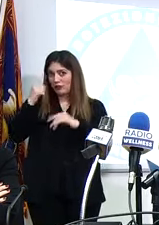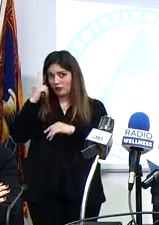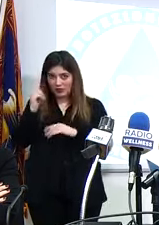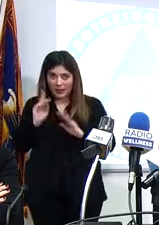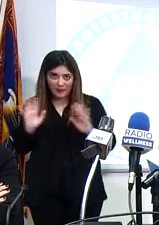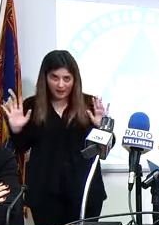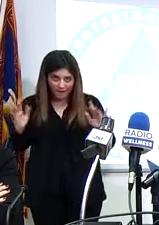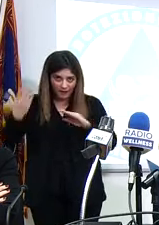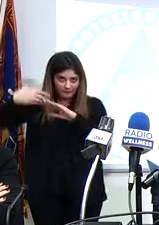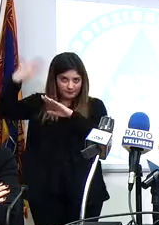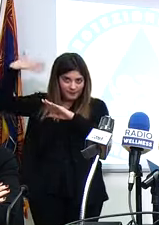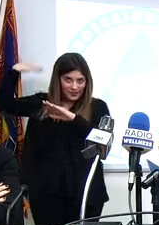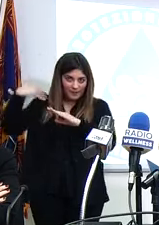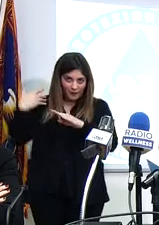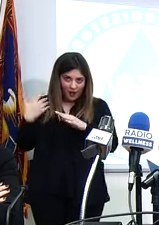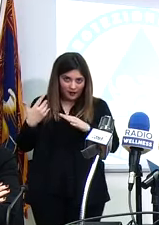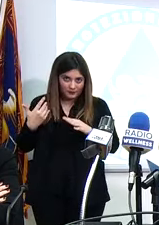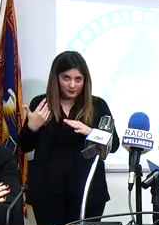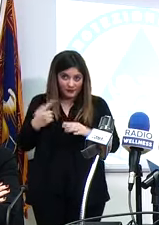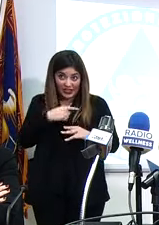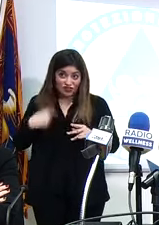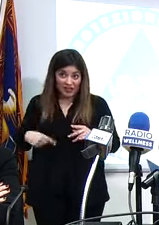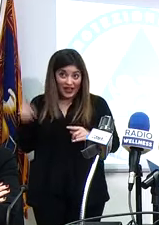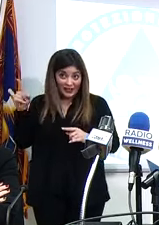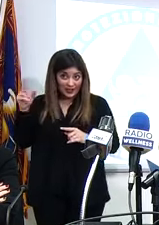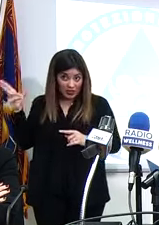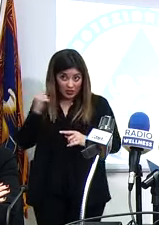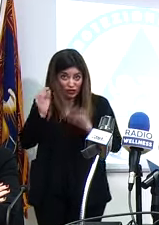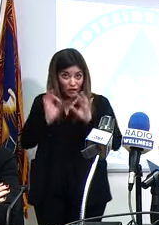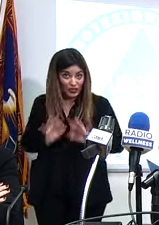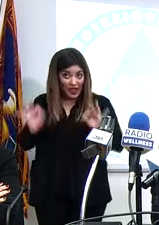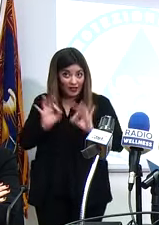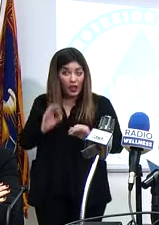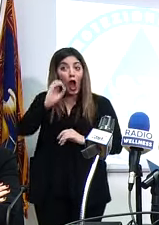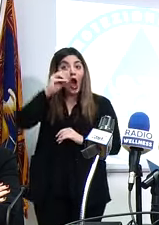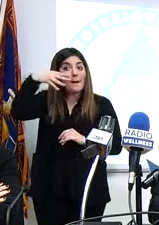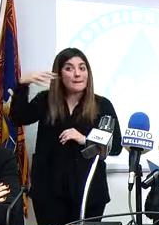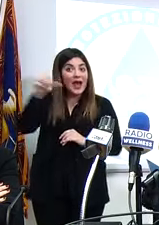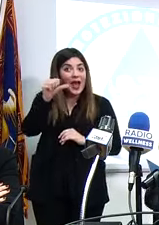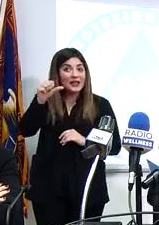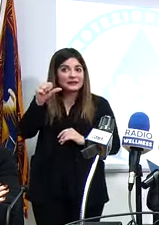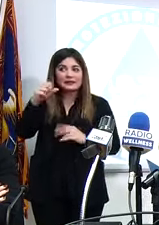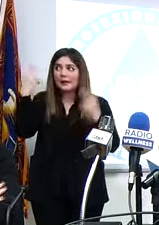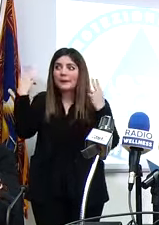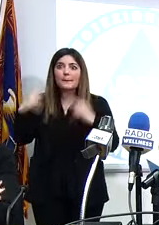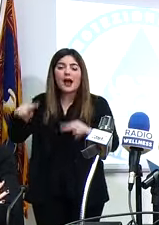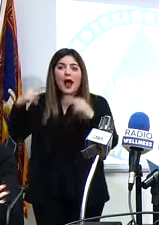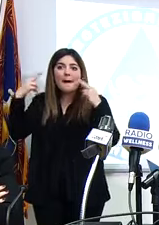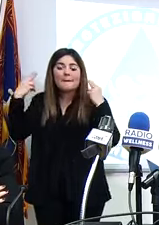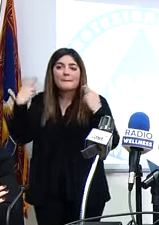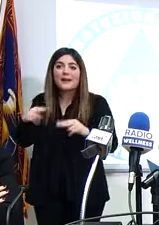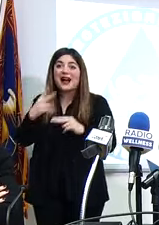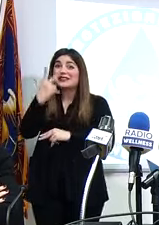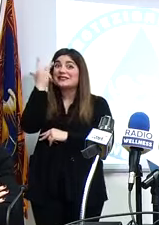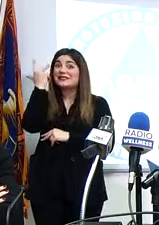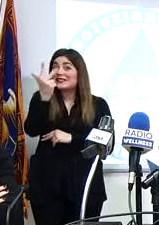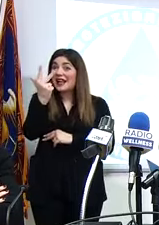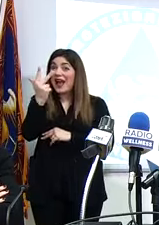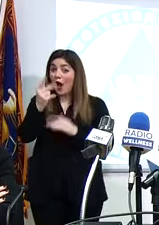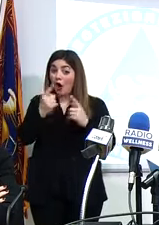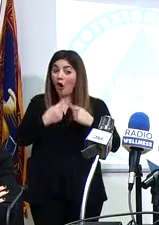virus circolava da uomo a uomo, i cinesi. E l'OMS non è riuscita in 3 commissioni che ha mandato